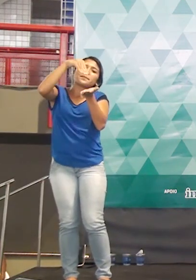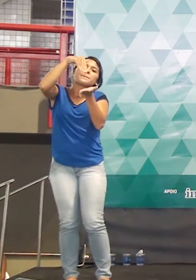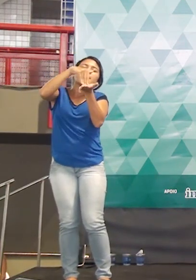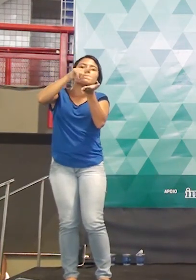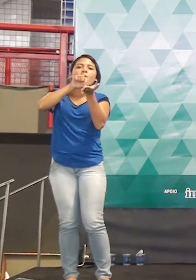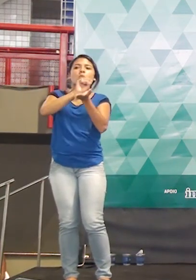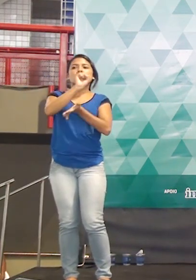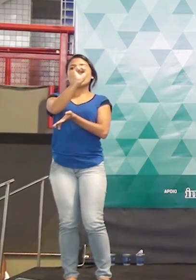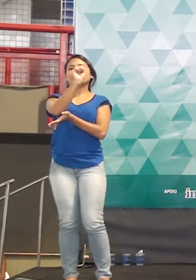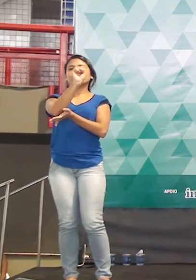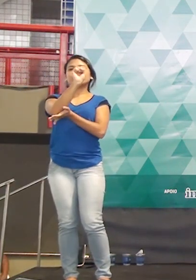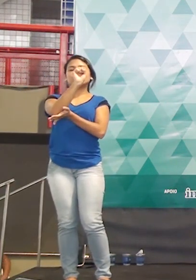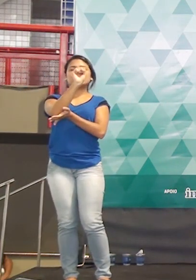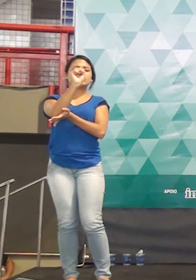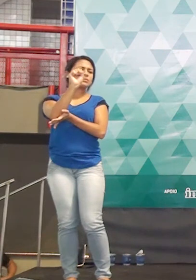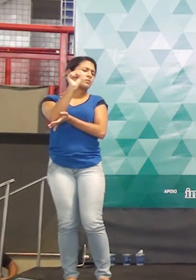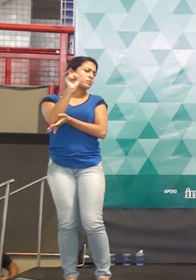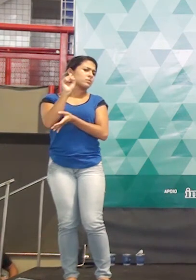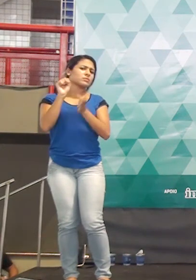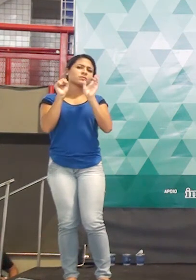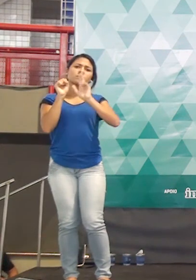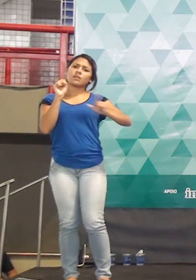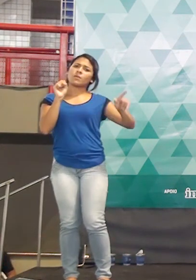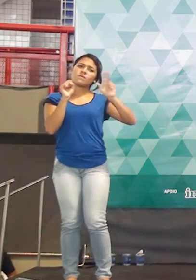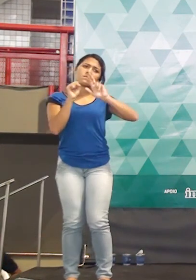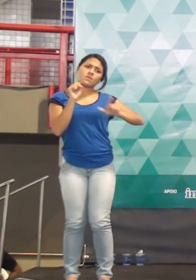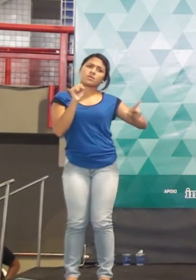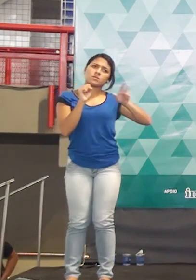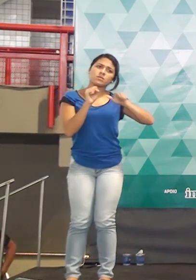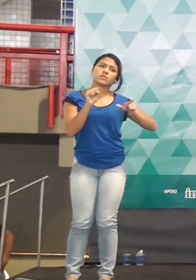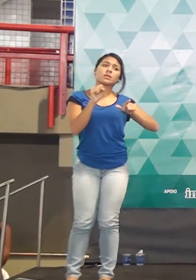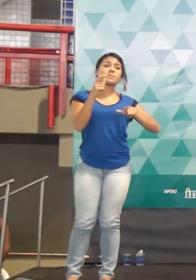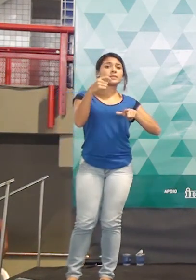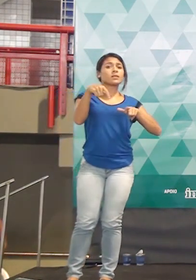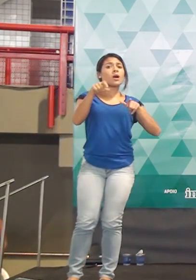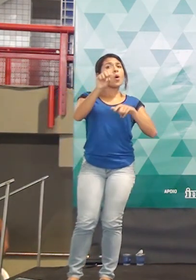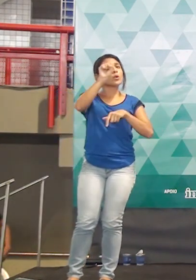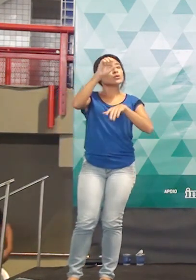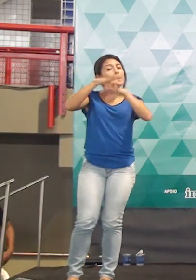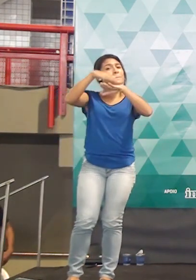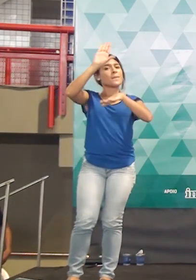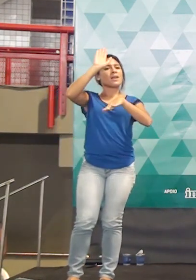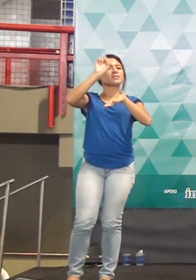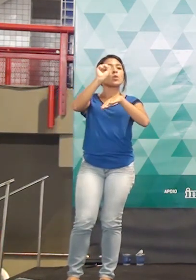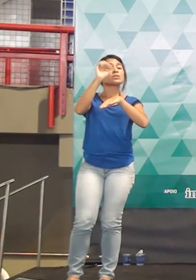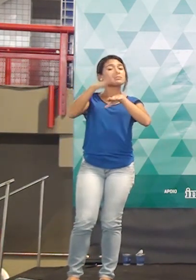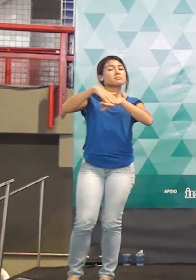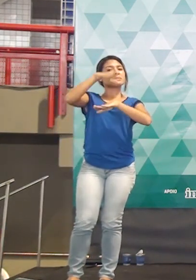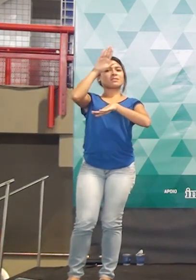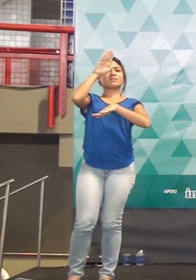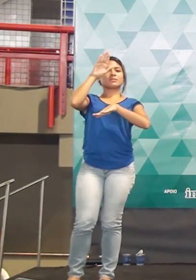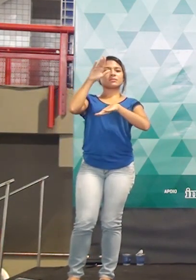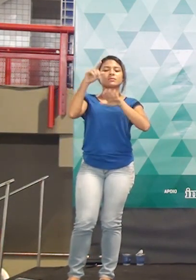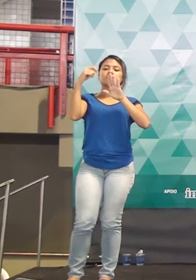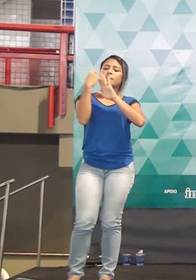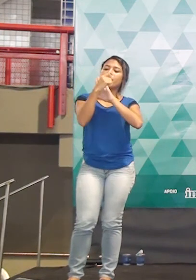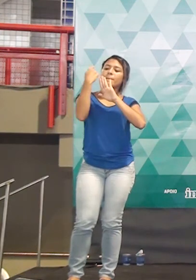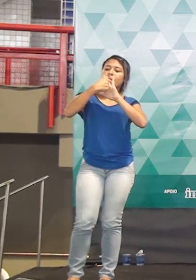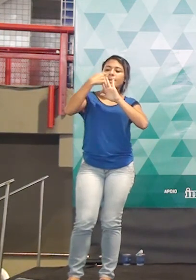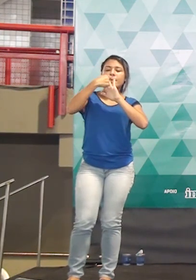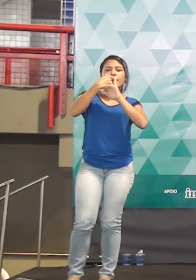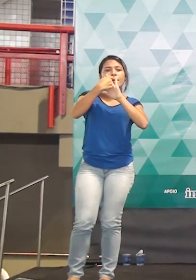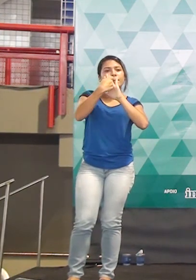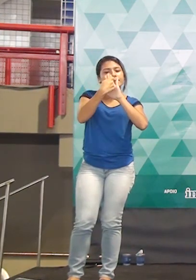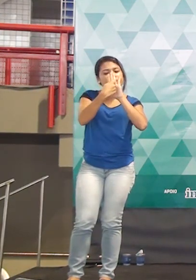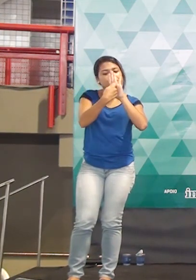8 linhas é para efeito de correção. 8 linhas é a partir daí que sua redação